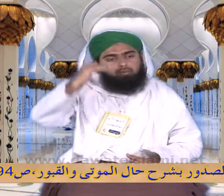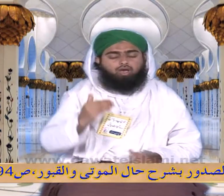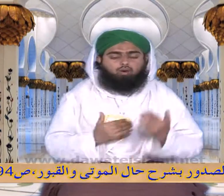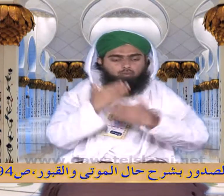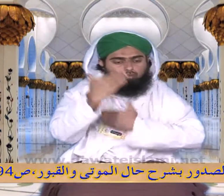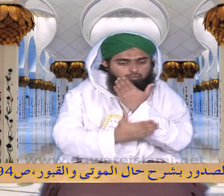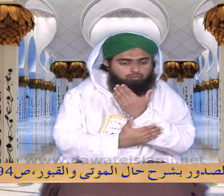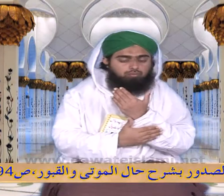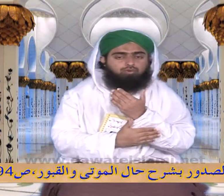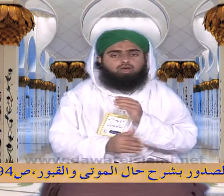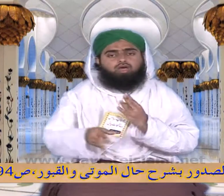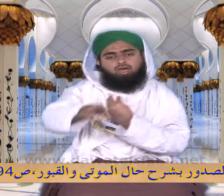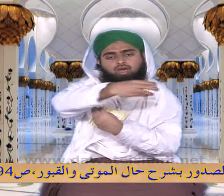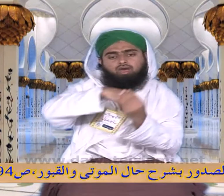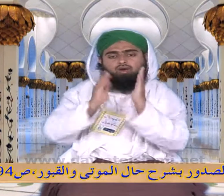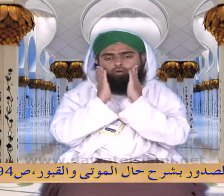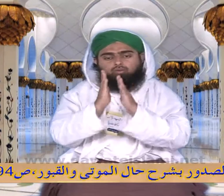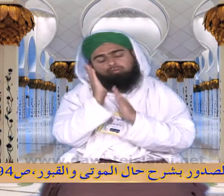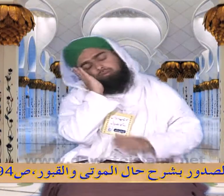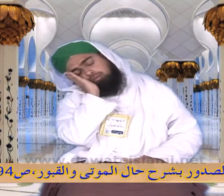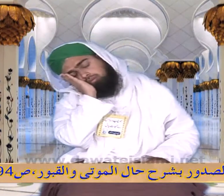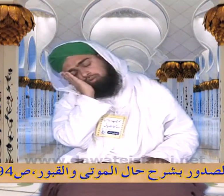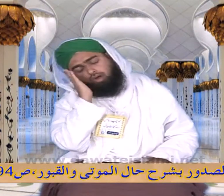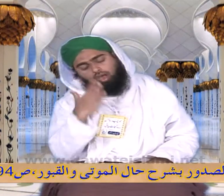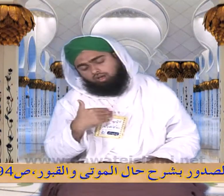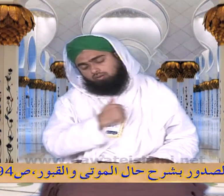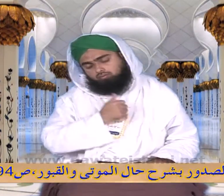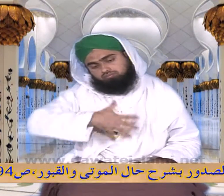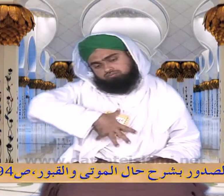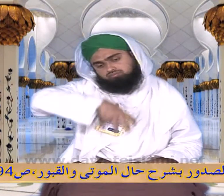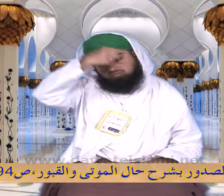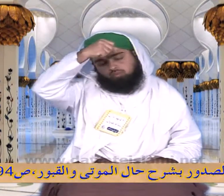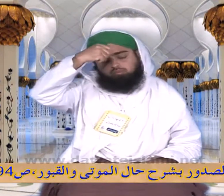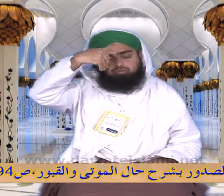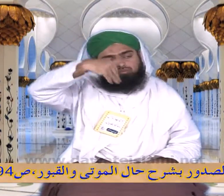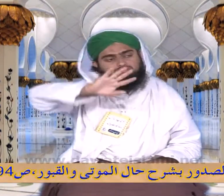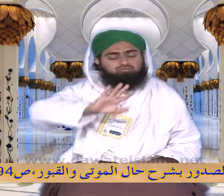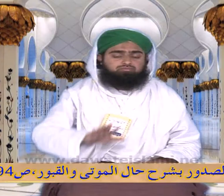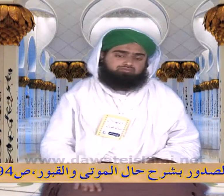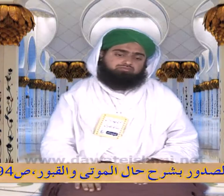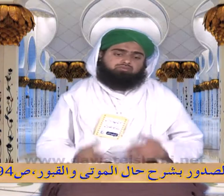وضو کیا قبل روح وہ لیٹا کلب شہدت پڑا اور اس نے بھی دم توڑ دیا